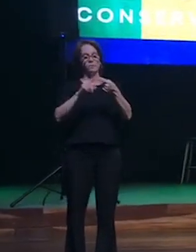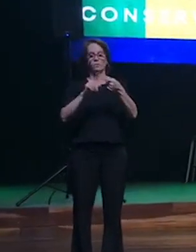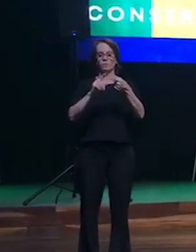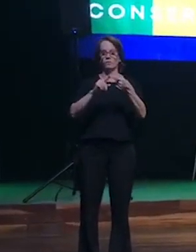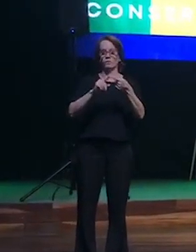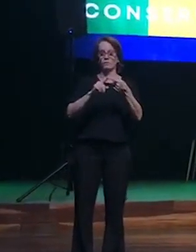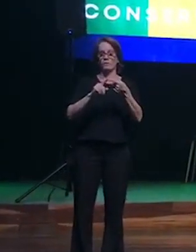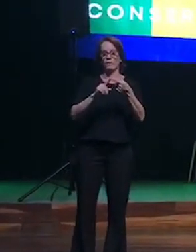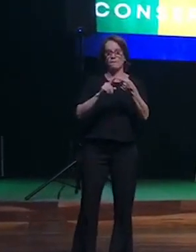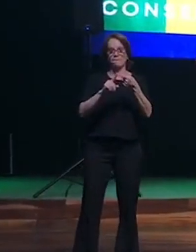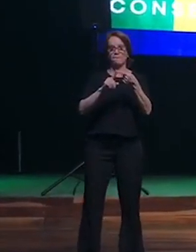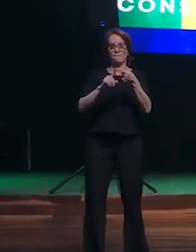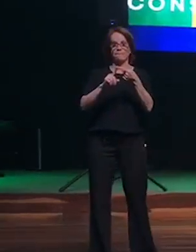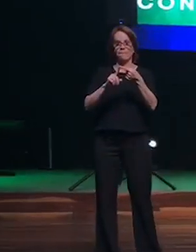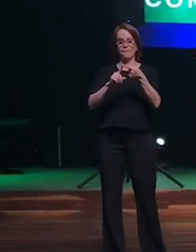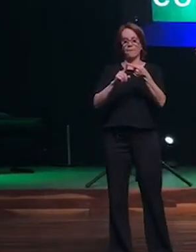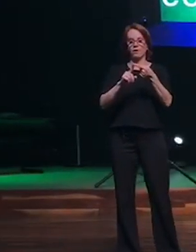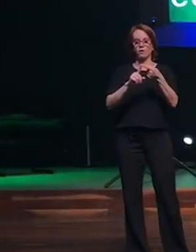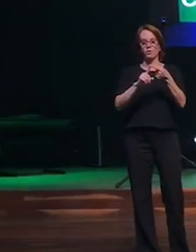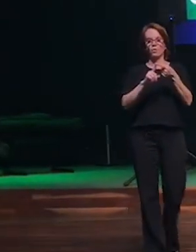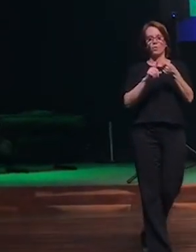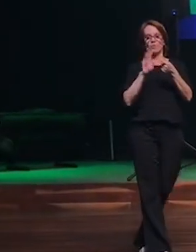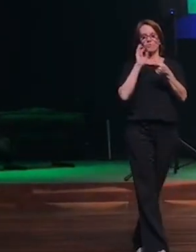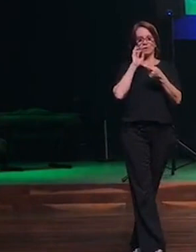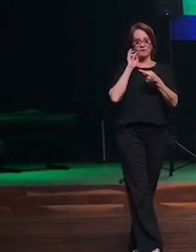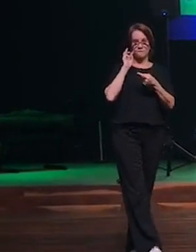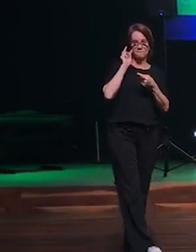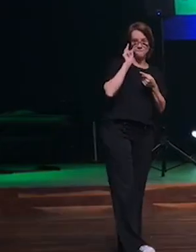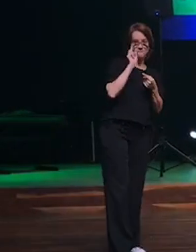O que se vê e o que não se vê.